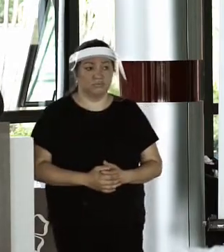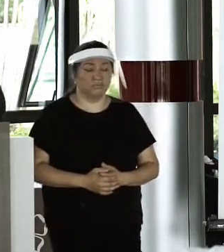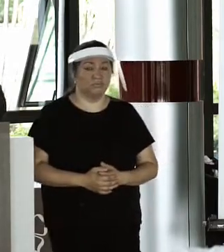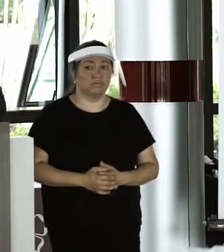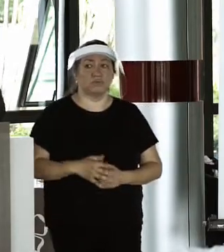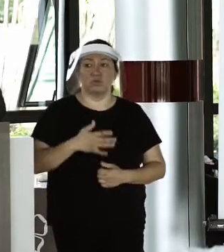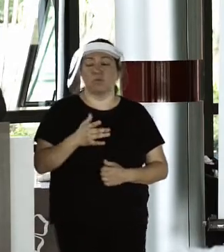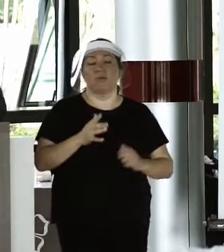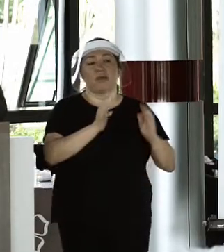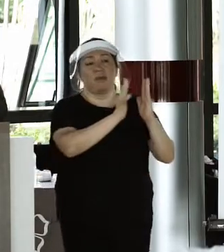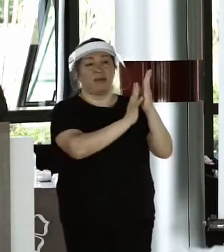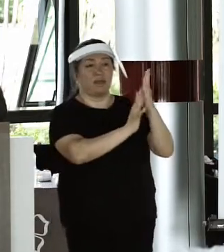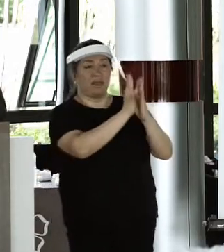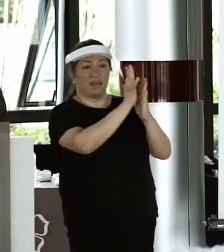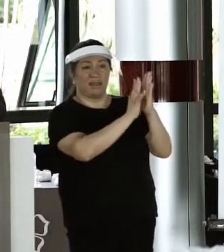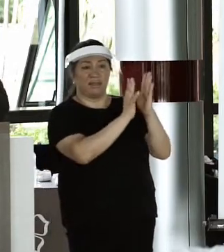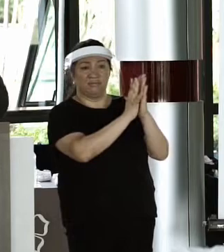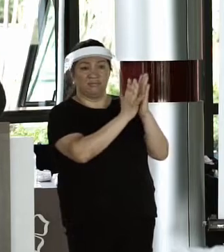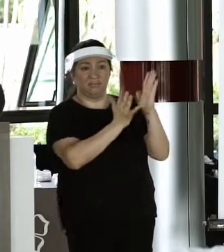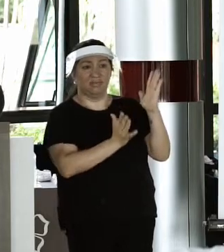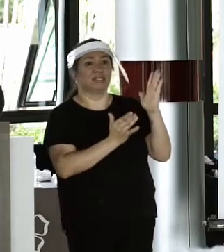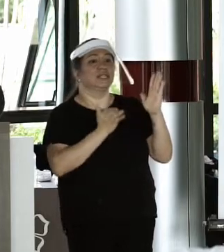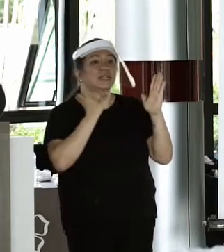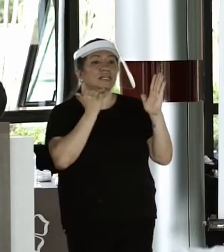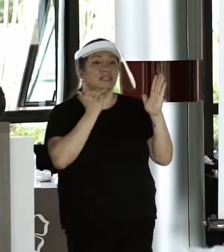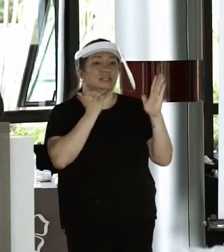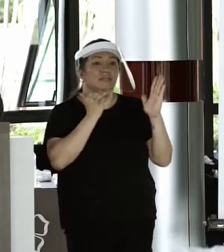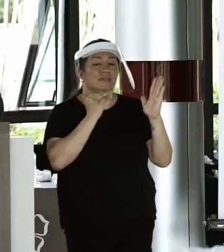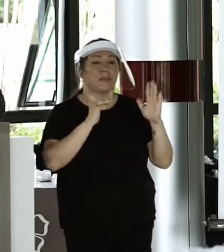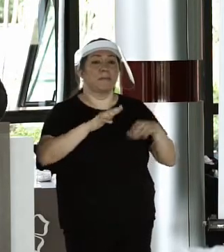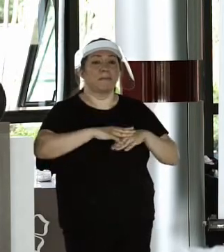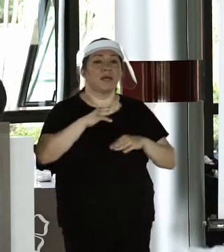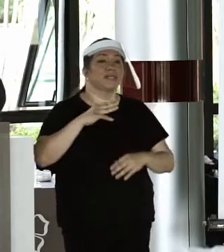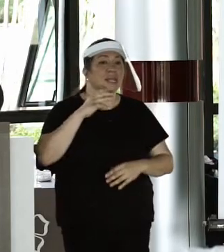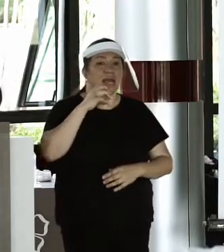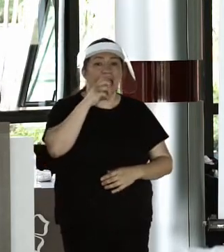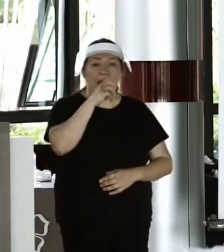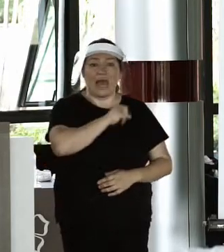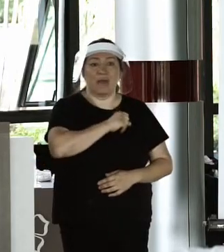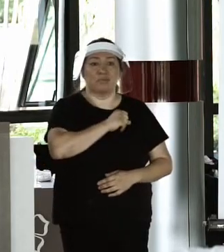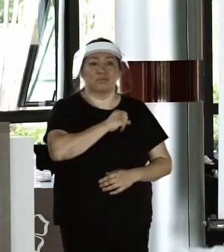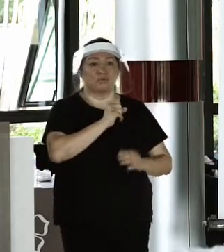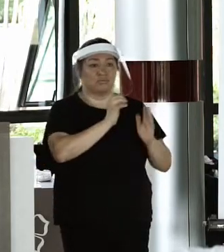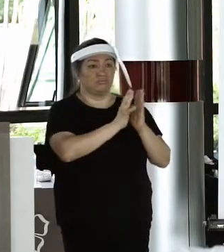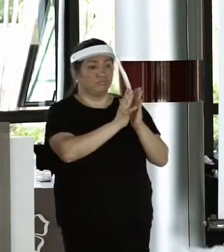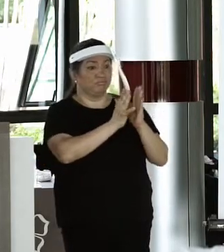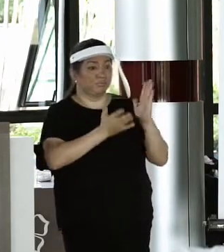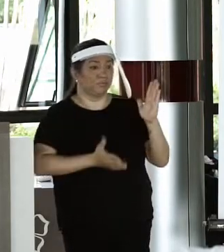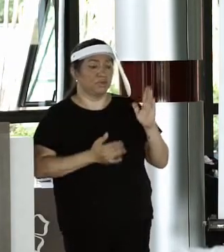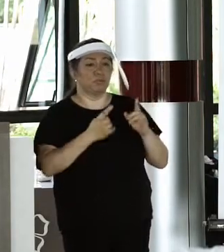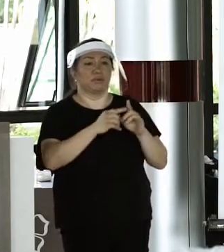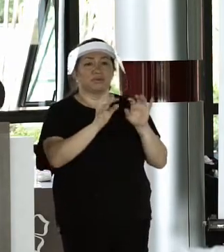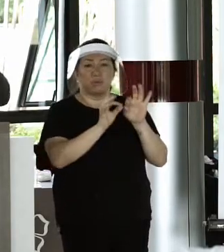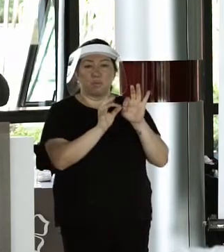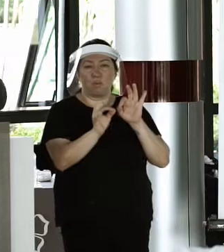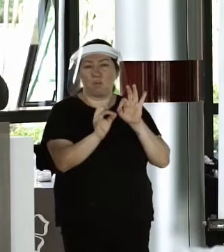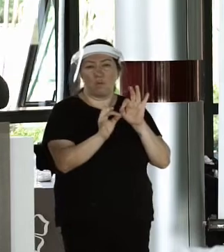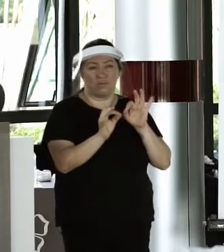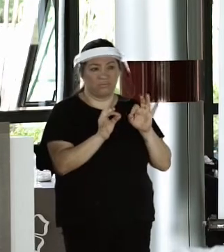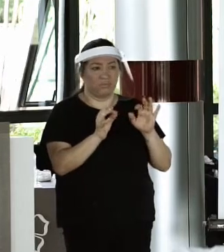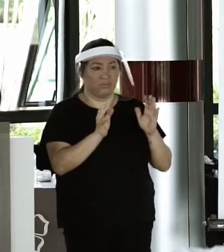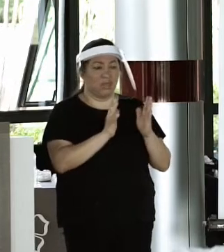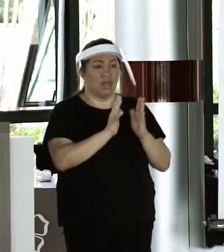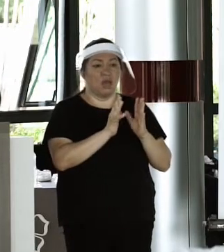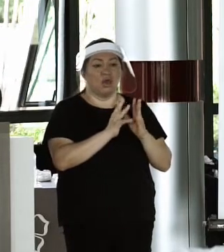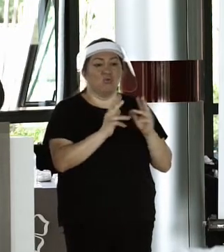região com defeito, ela resfria mais rápido do que a região sem o defeito, porque ela é mais fina. Ela vai dissipar